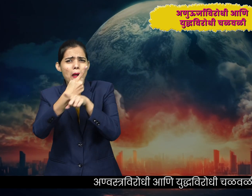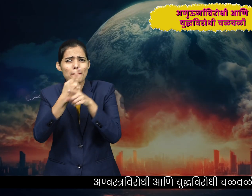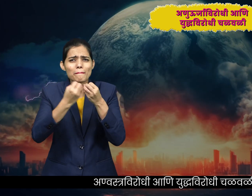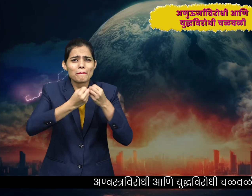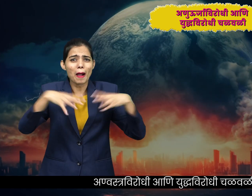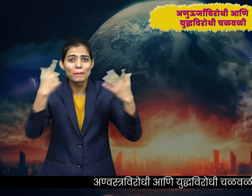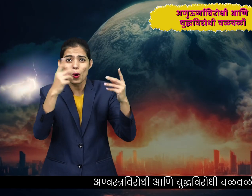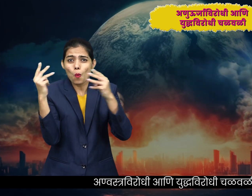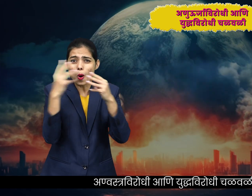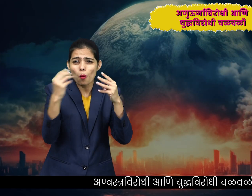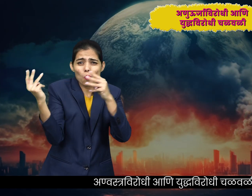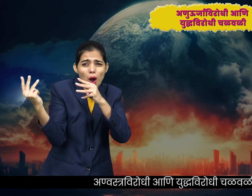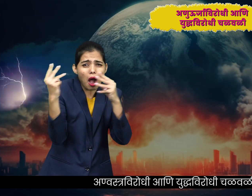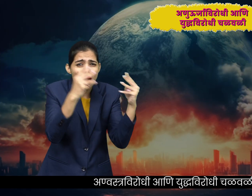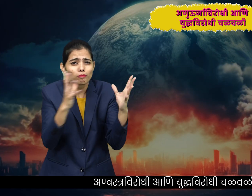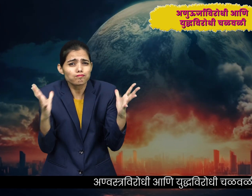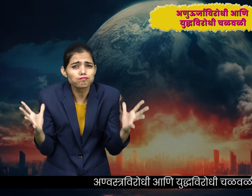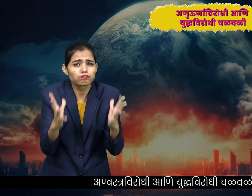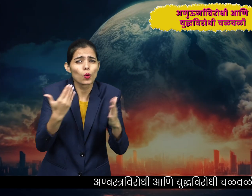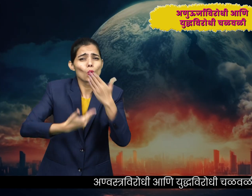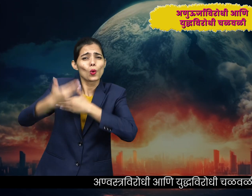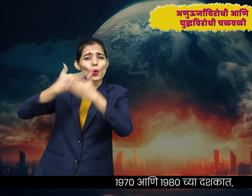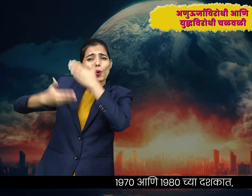अण्वस्त्र विरोधी आणि युद्धविरोधी चळवळी.